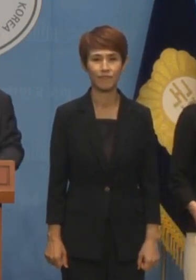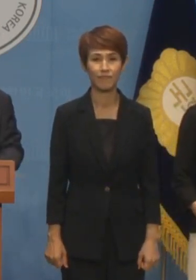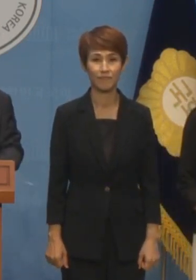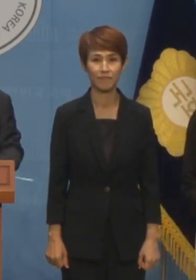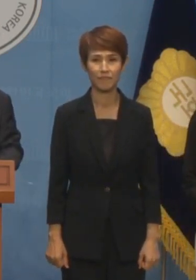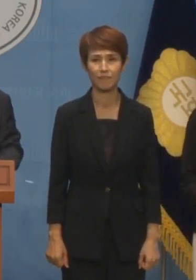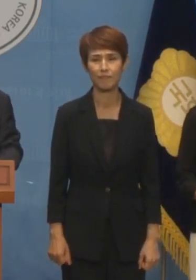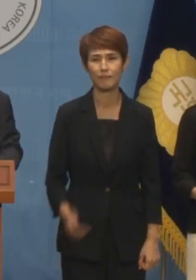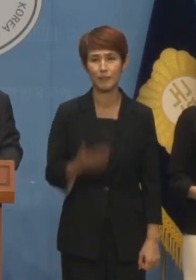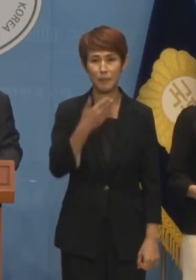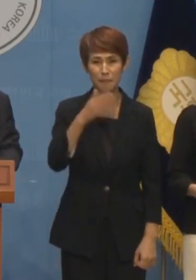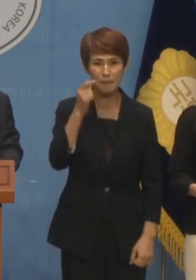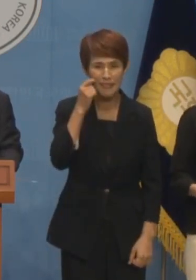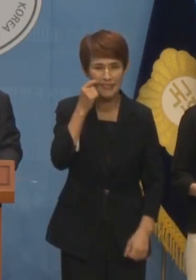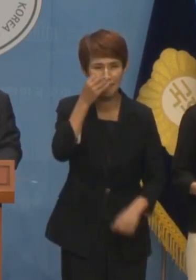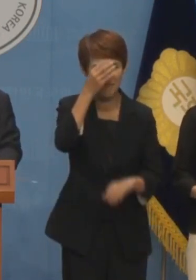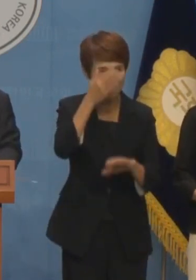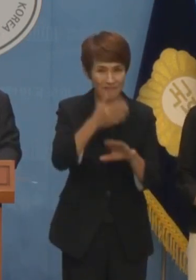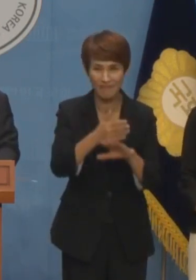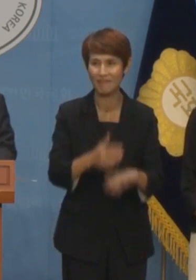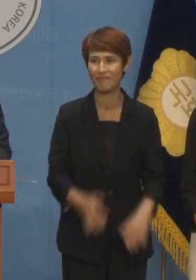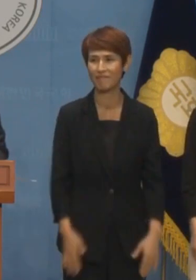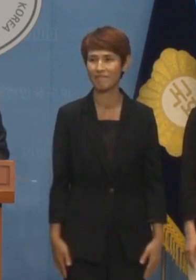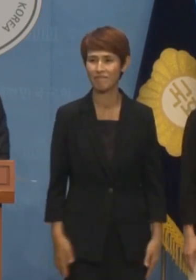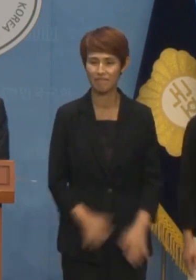식사 가셔야 되는데 죄송합니다.